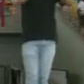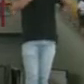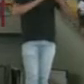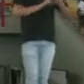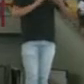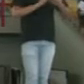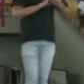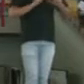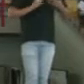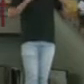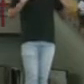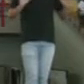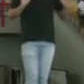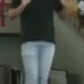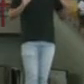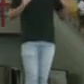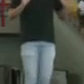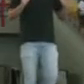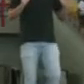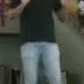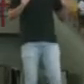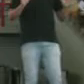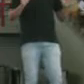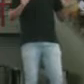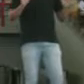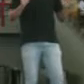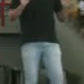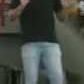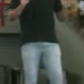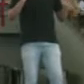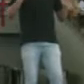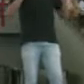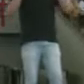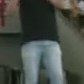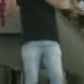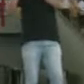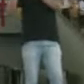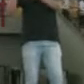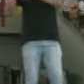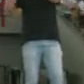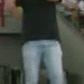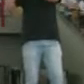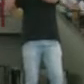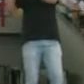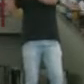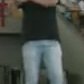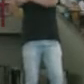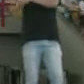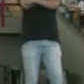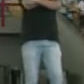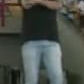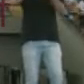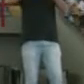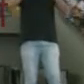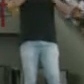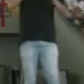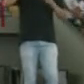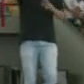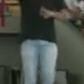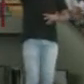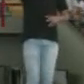parafrasear esse comando da proposta? Pessoal, movimento imigratório para o Brasil é o fato de muitas